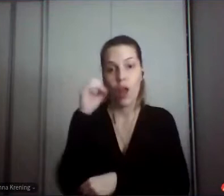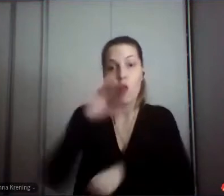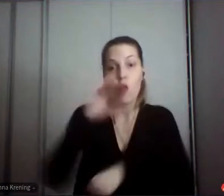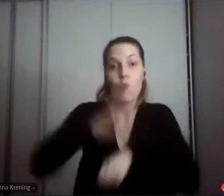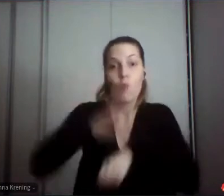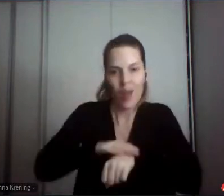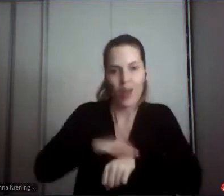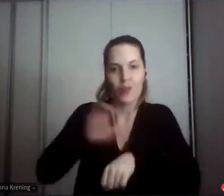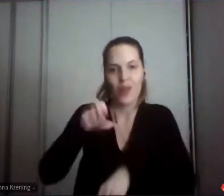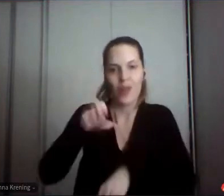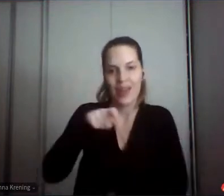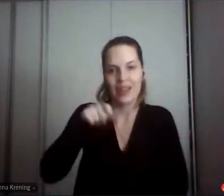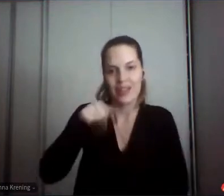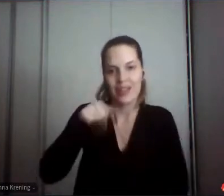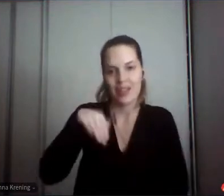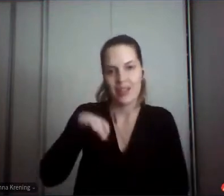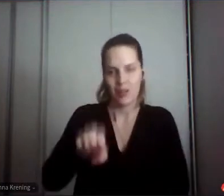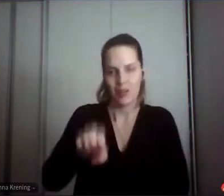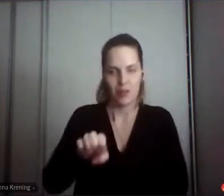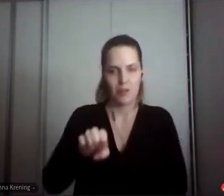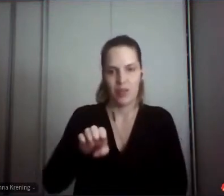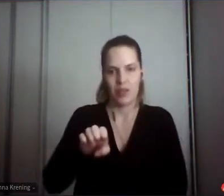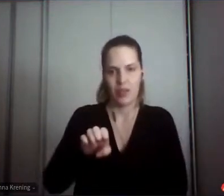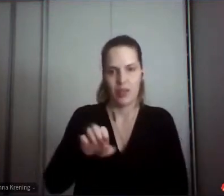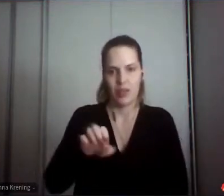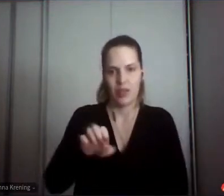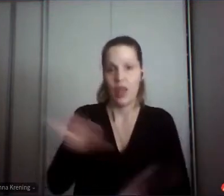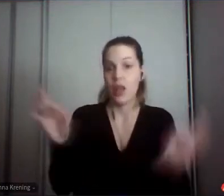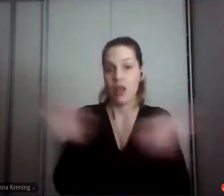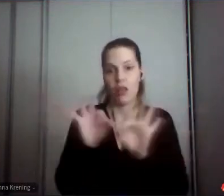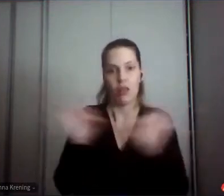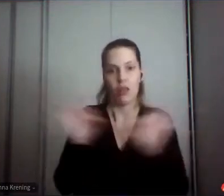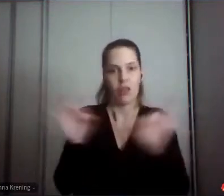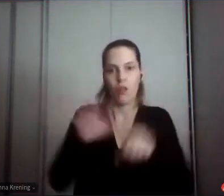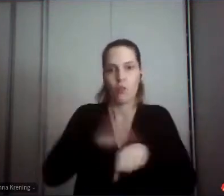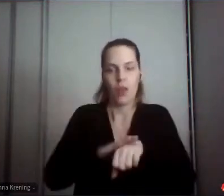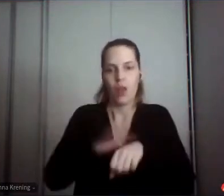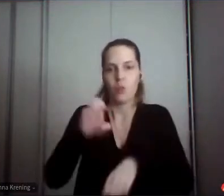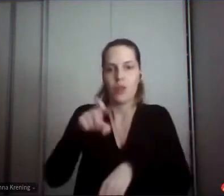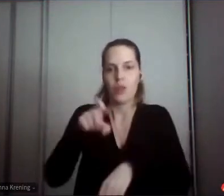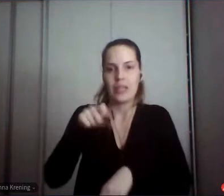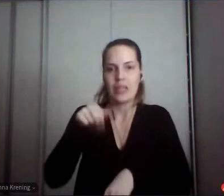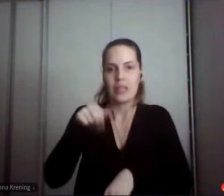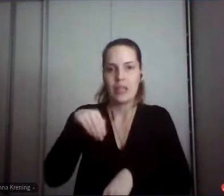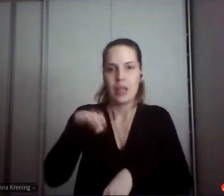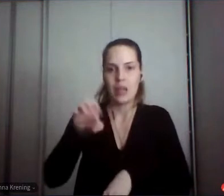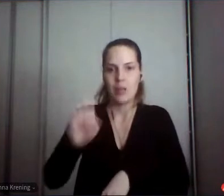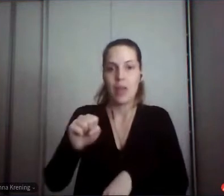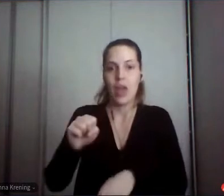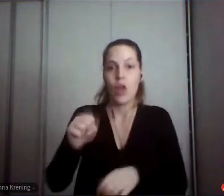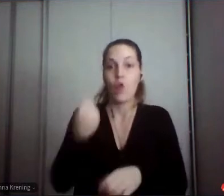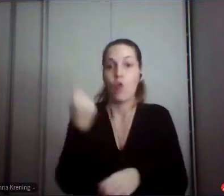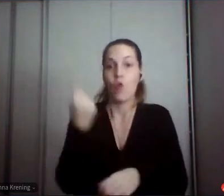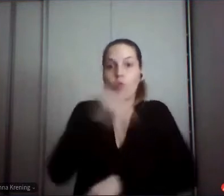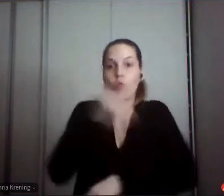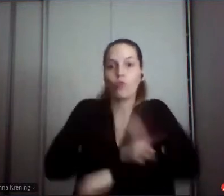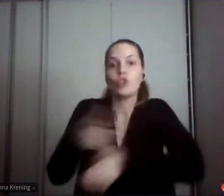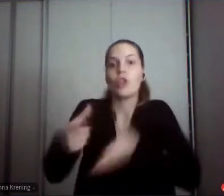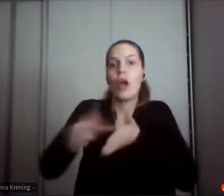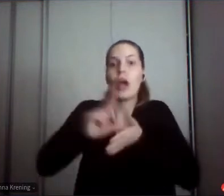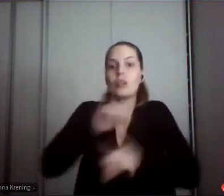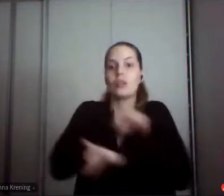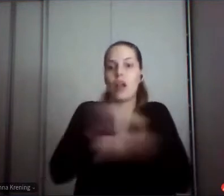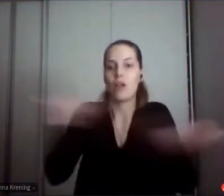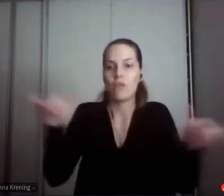esses exames, e ninguém vai chegar no período de exame, na véspera, e vai dizer que o exame vai ser presencial. A gente está discutindo